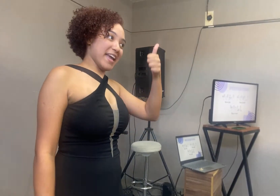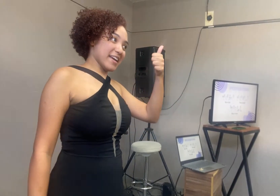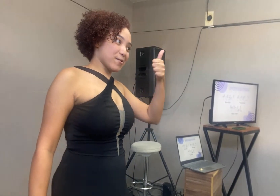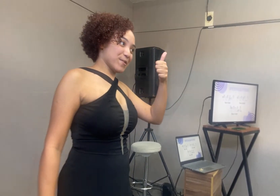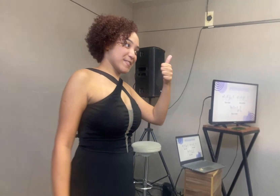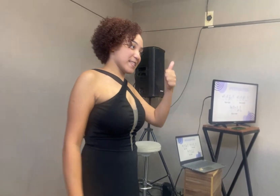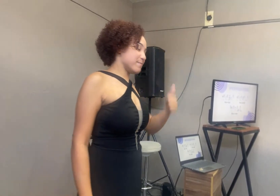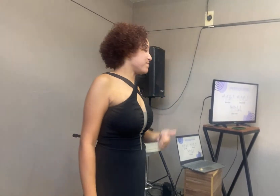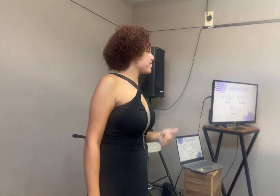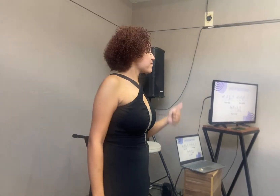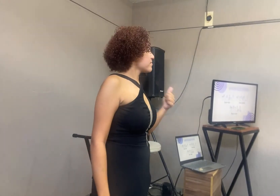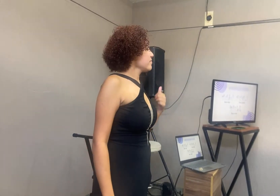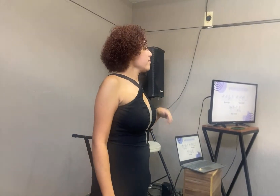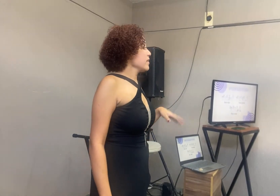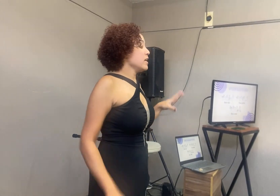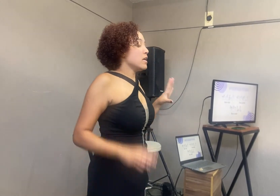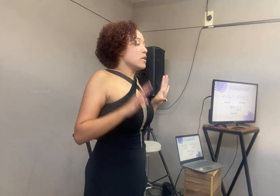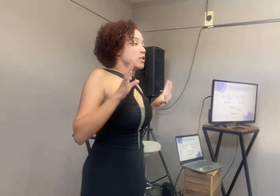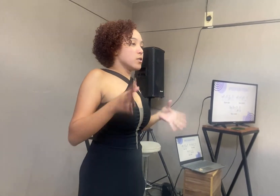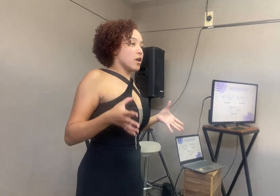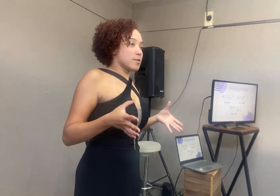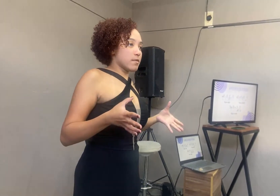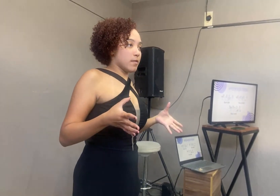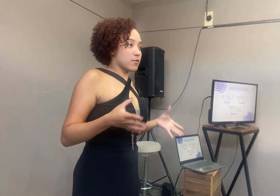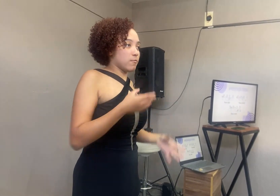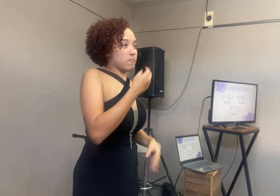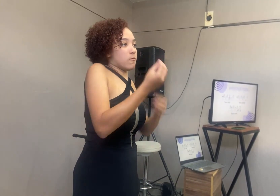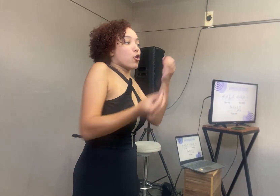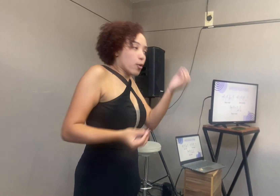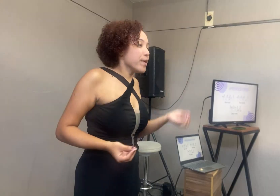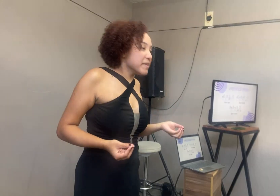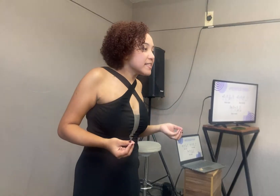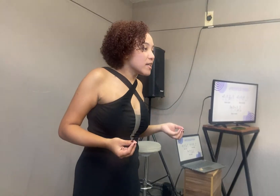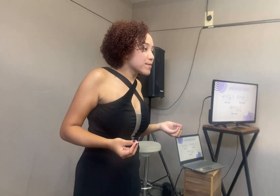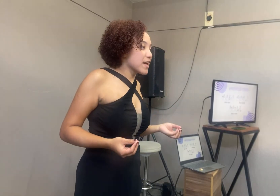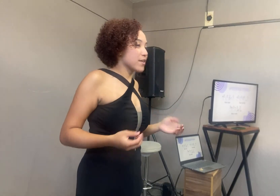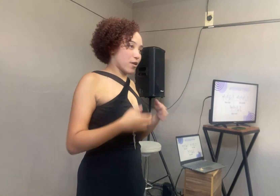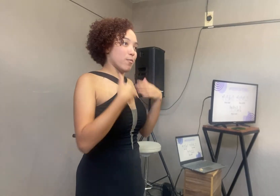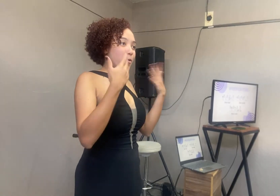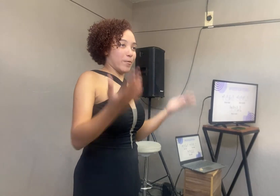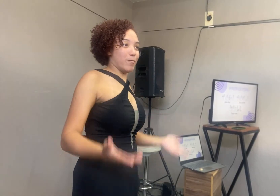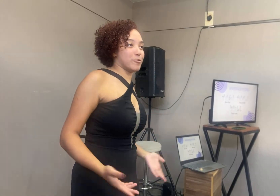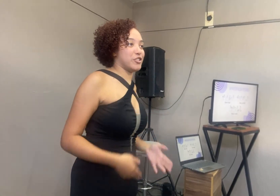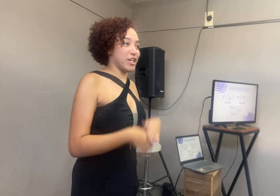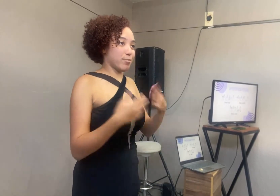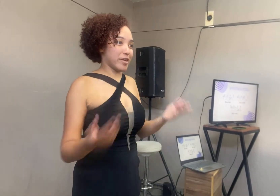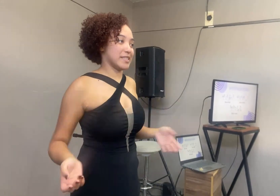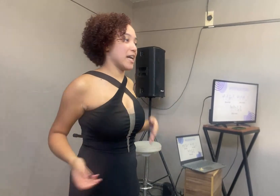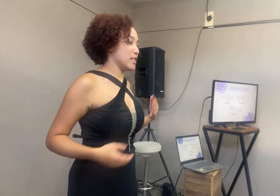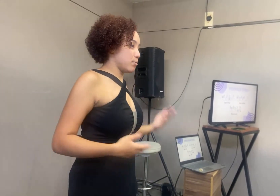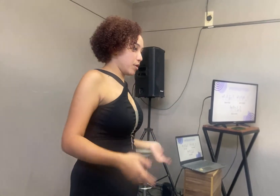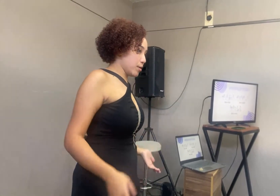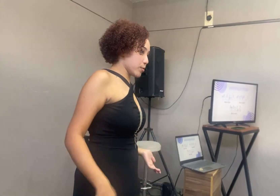Primeira coisa. Nós primeiro cumprimentamos, certo? Igual bom dia, boa tarde, boa